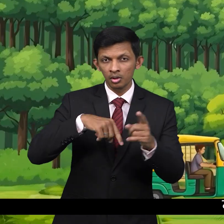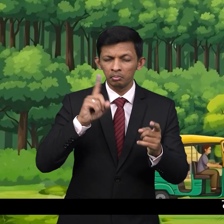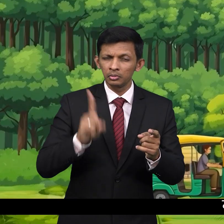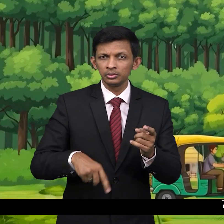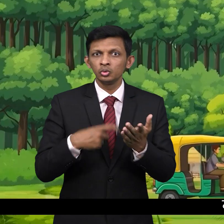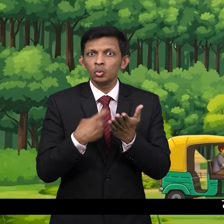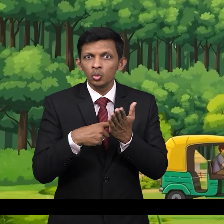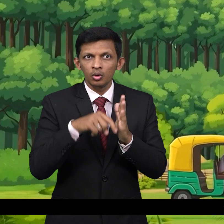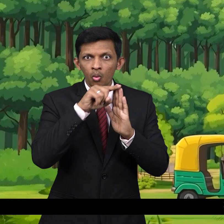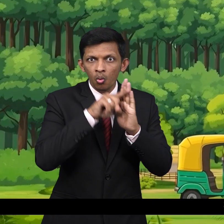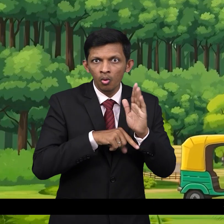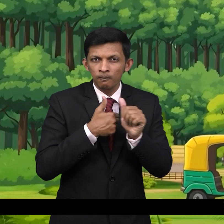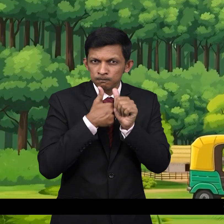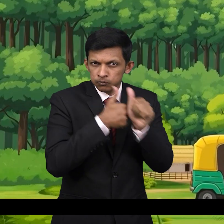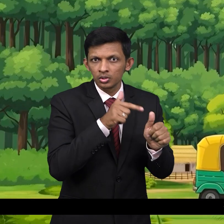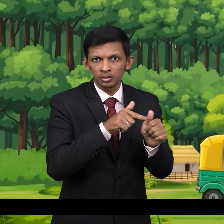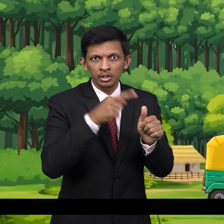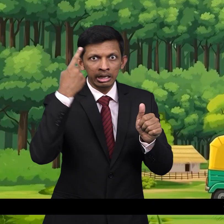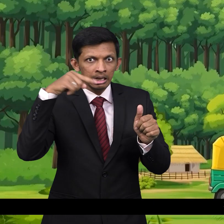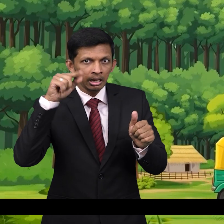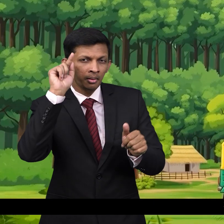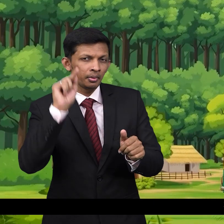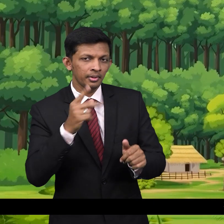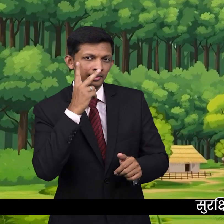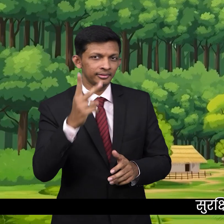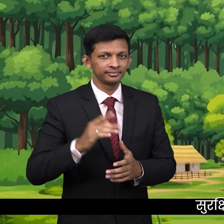म्हणून मुलांनो, आपण नेहमीच